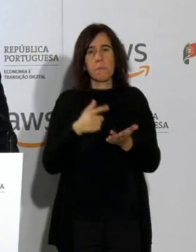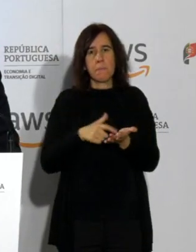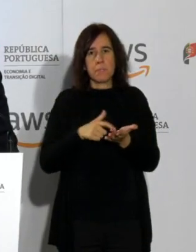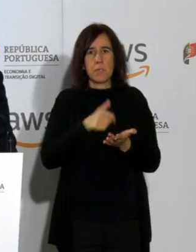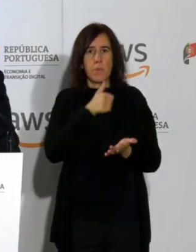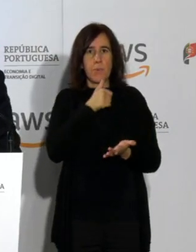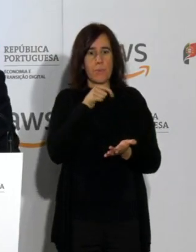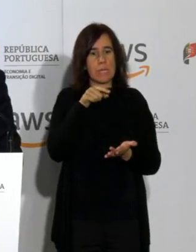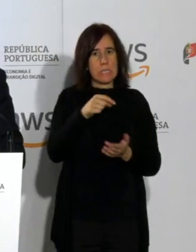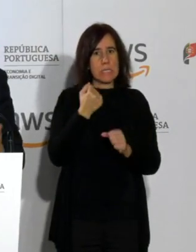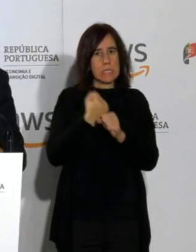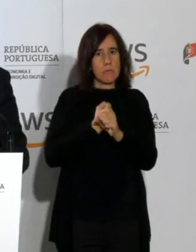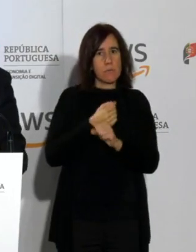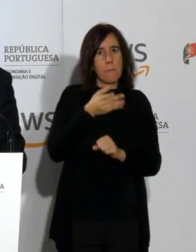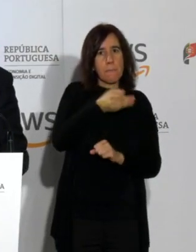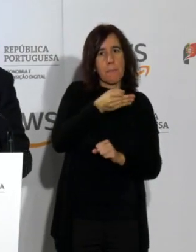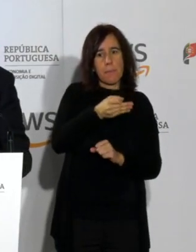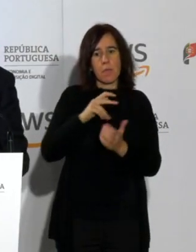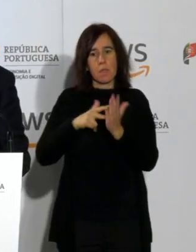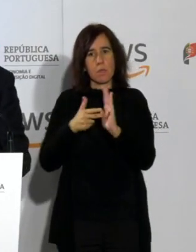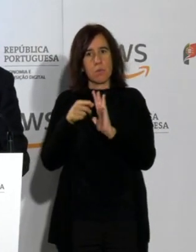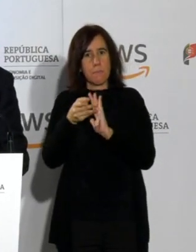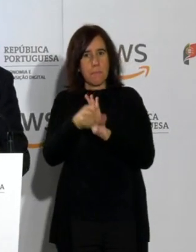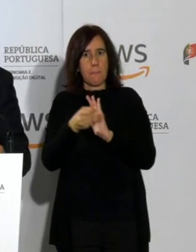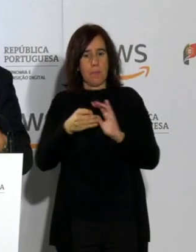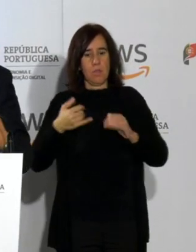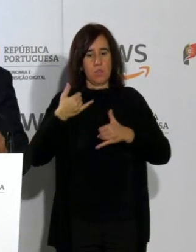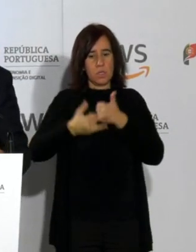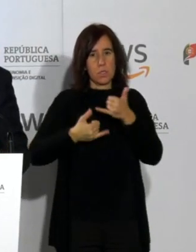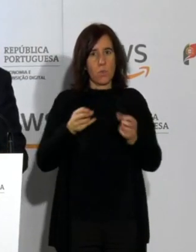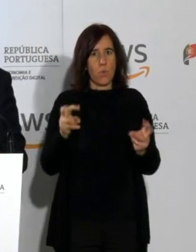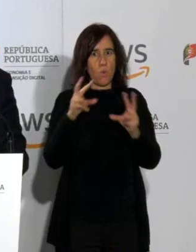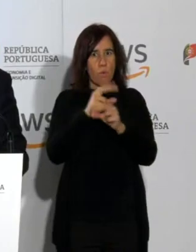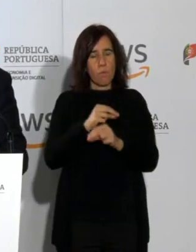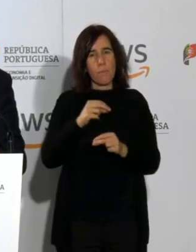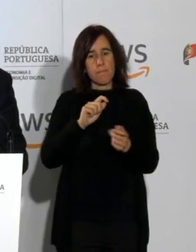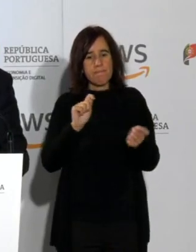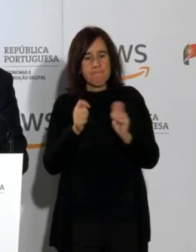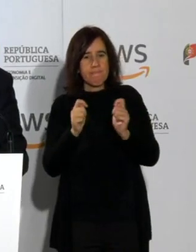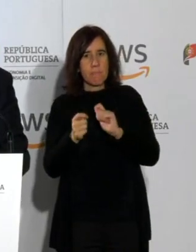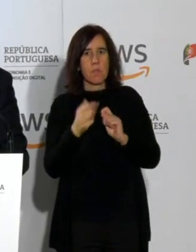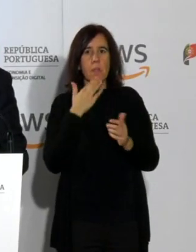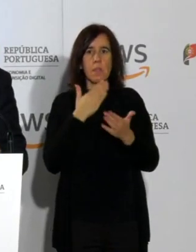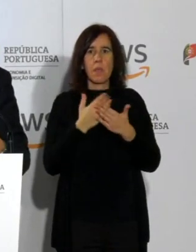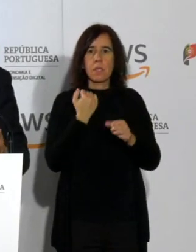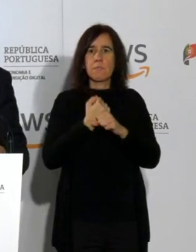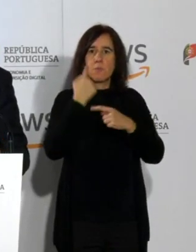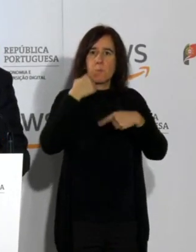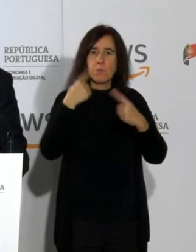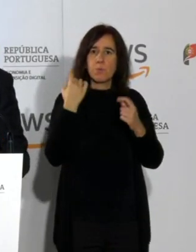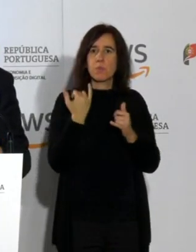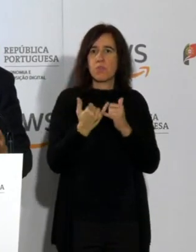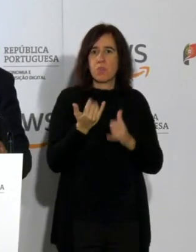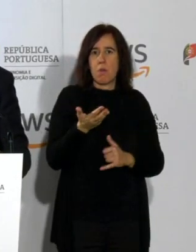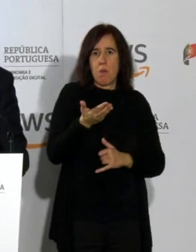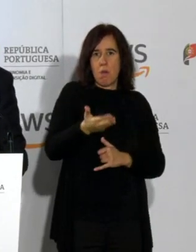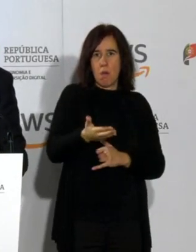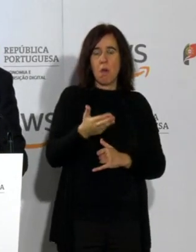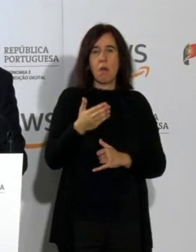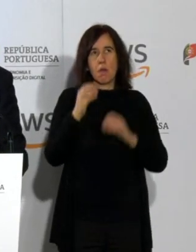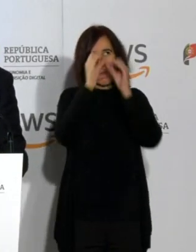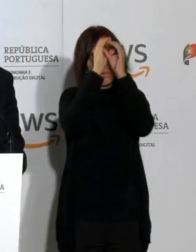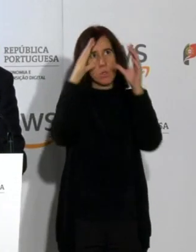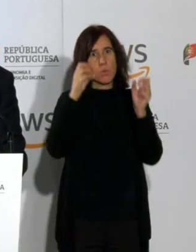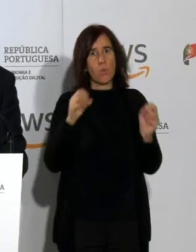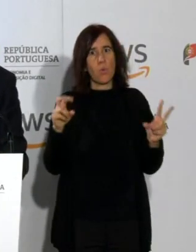recorrer a este serviço, a estas tecnologias de nova geração, para se reinventarem e oferecerem serviços públicos digitais com um novo